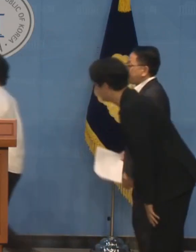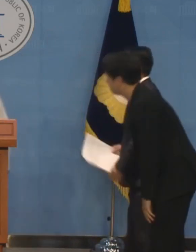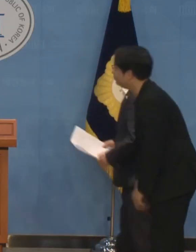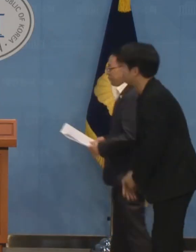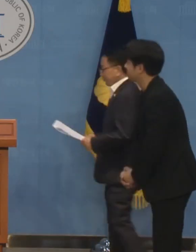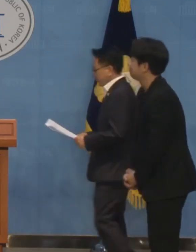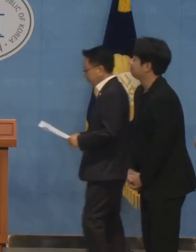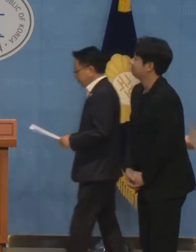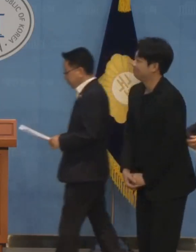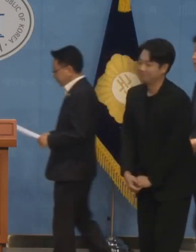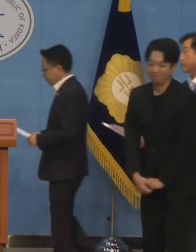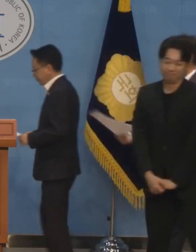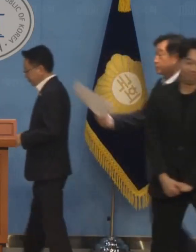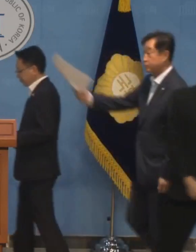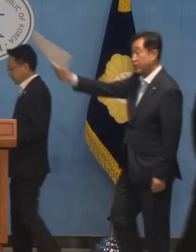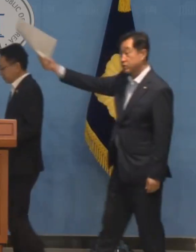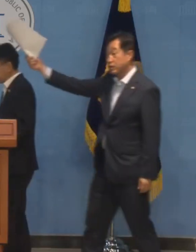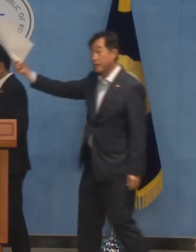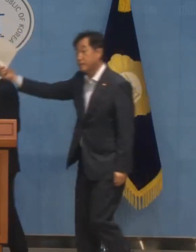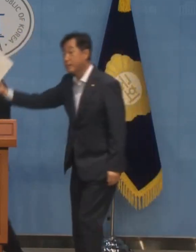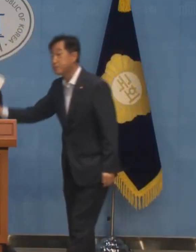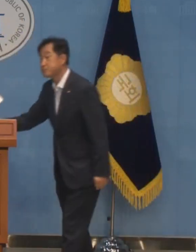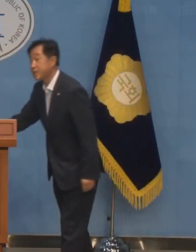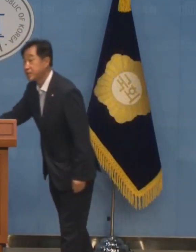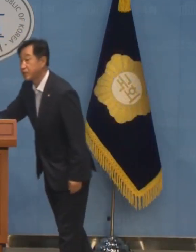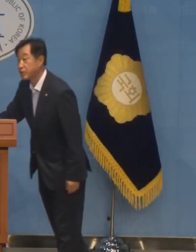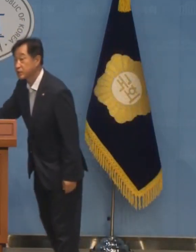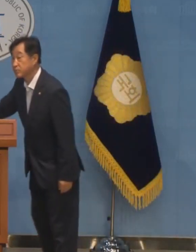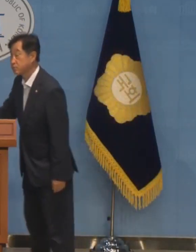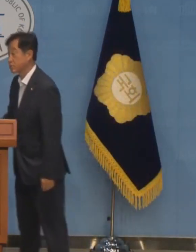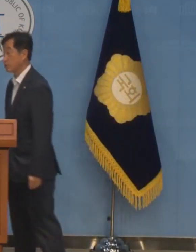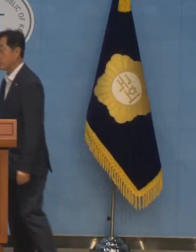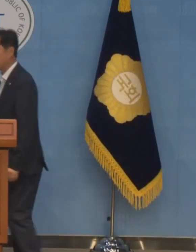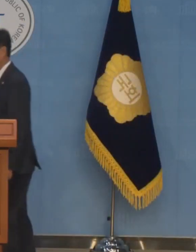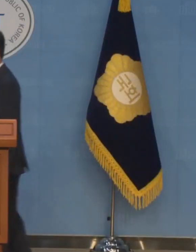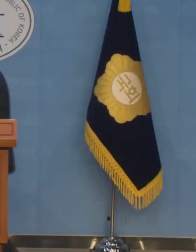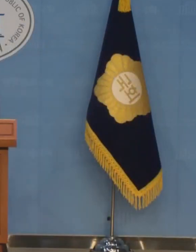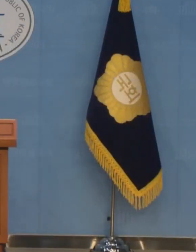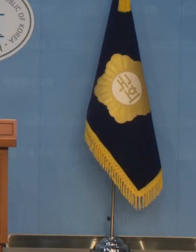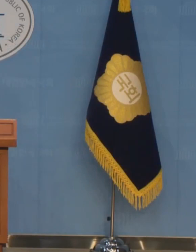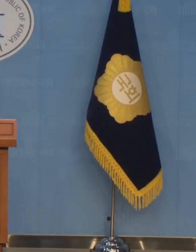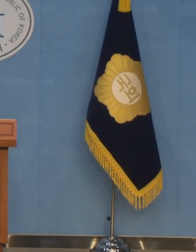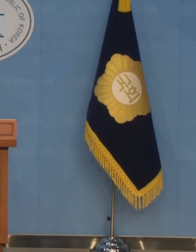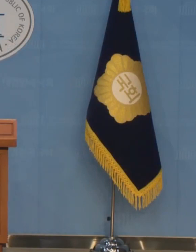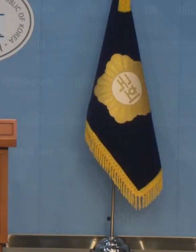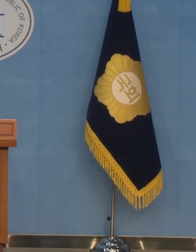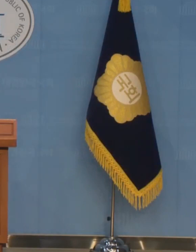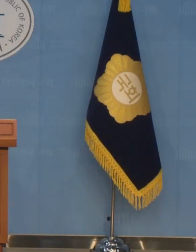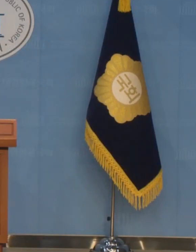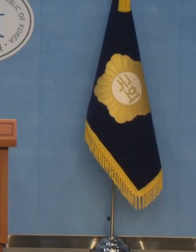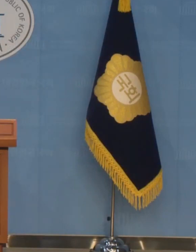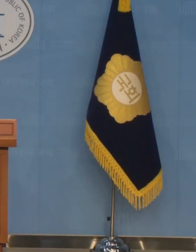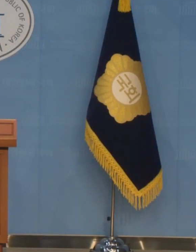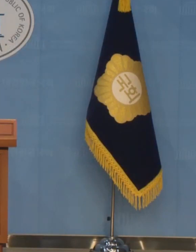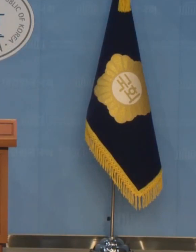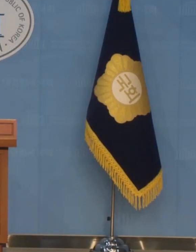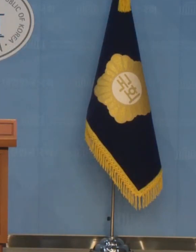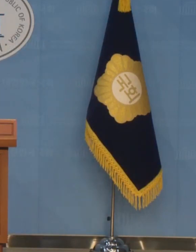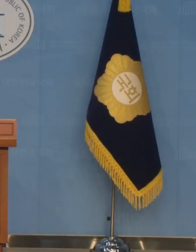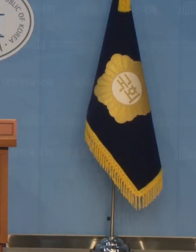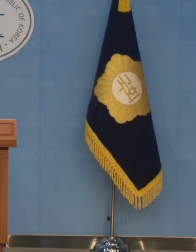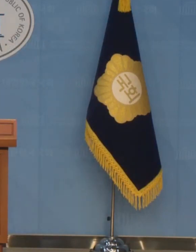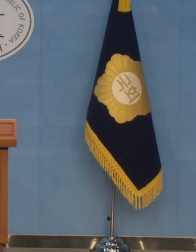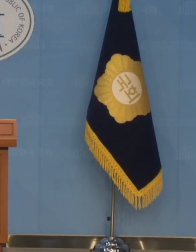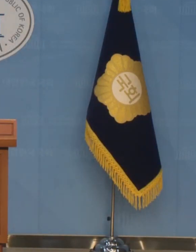네, 이상으로 기자회견을 마치겠습니다. 감사합니다. 네, 밖에서 백브리핑 하겠습니다.